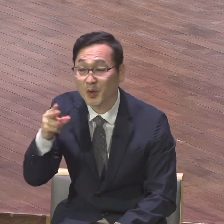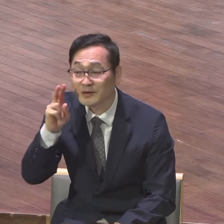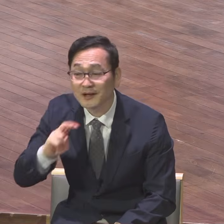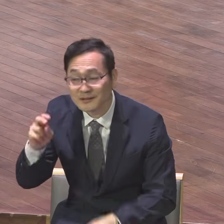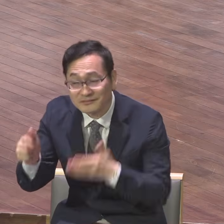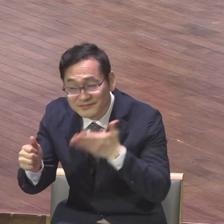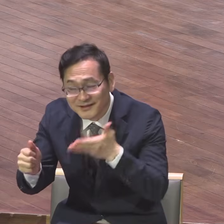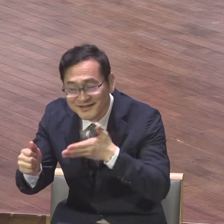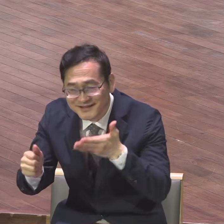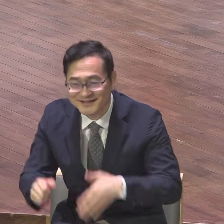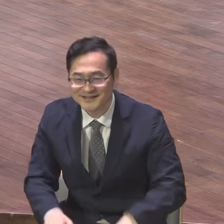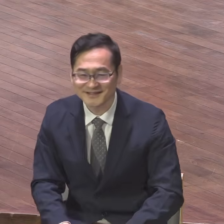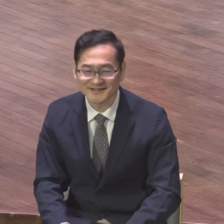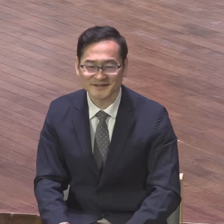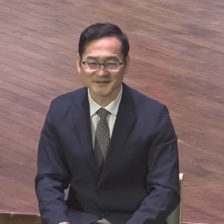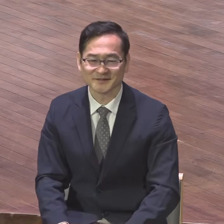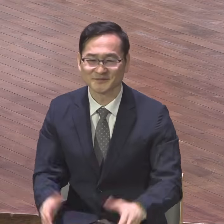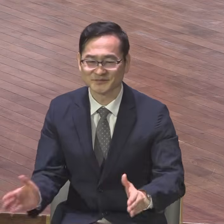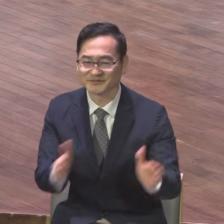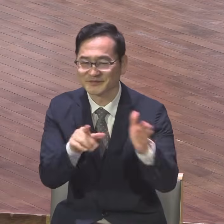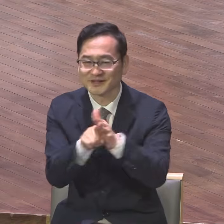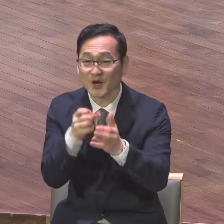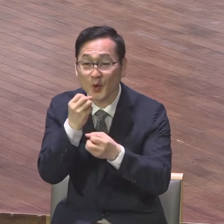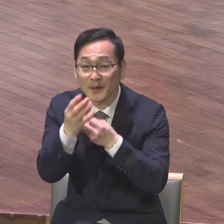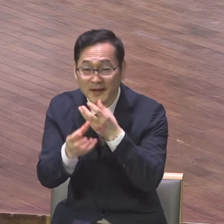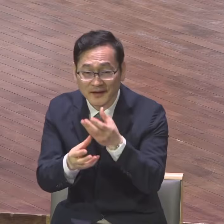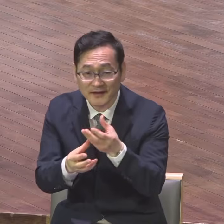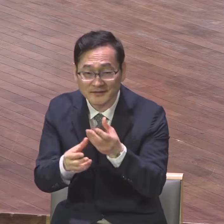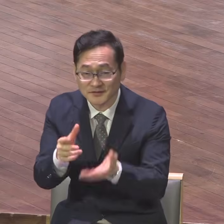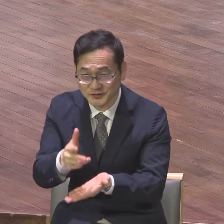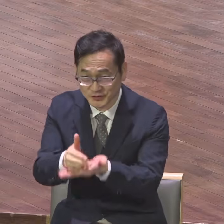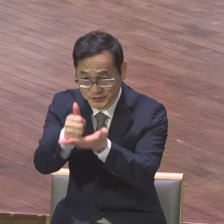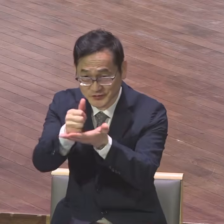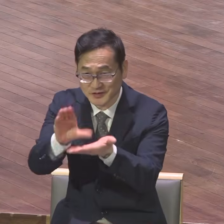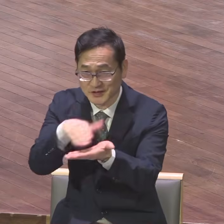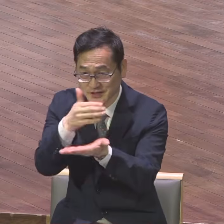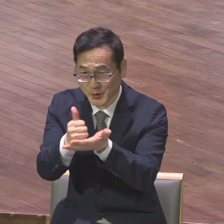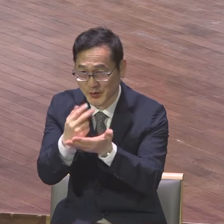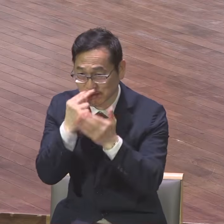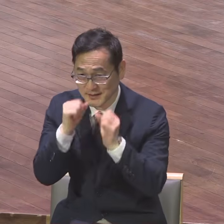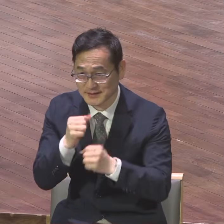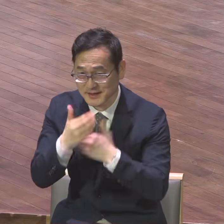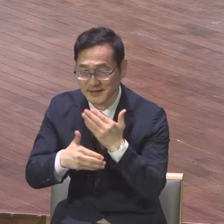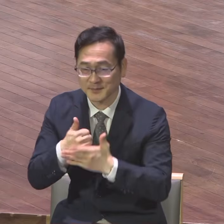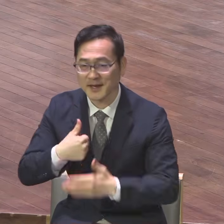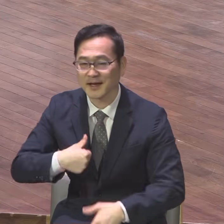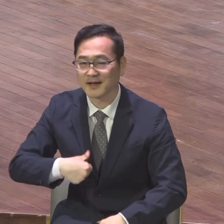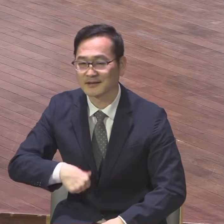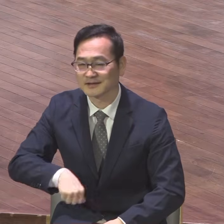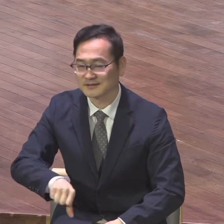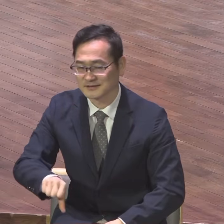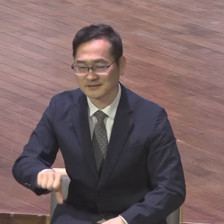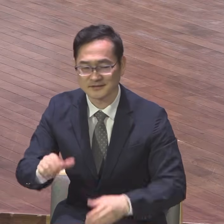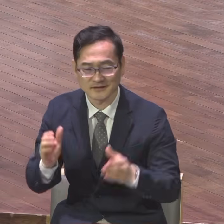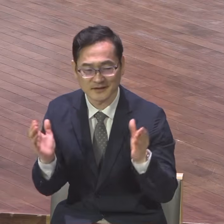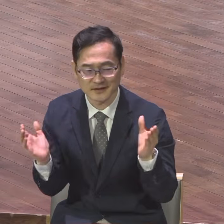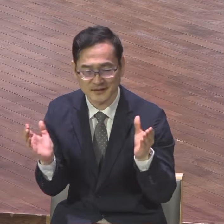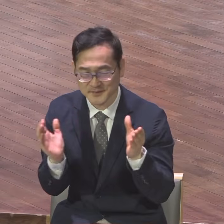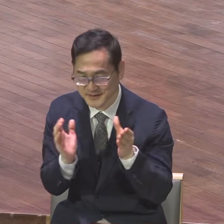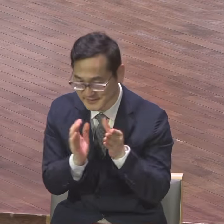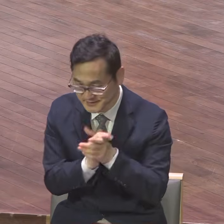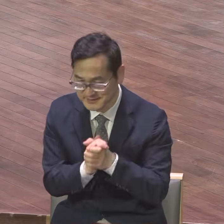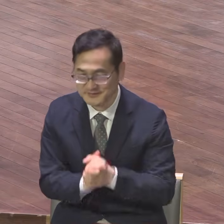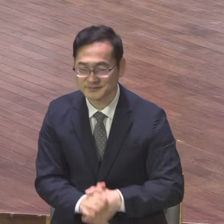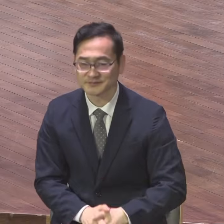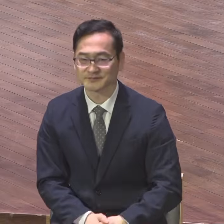잊어버리니까. 신앙 고백합니다. 주는 그리스도시요 살아계신 하나님의